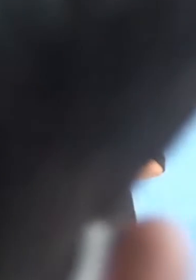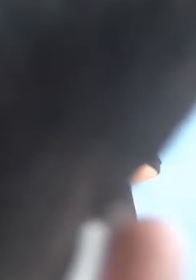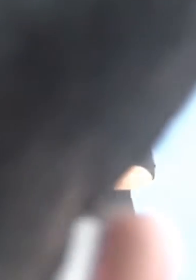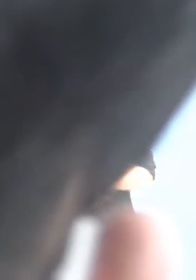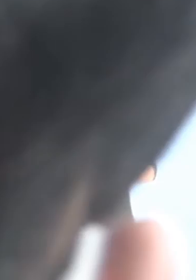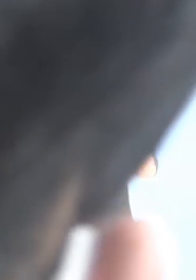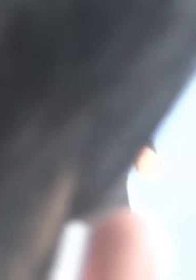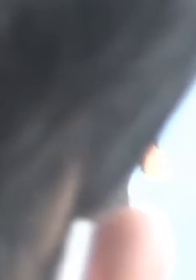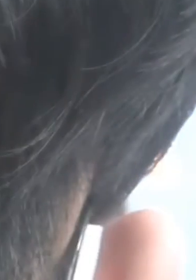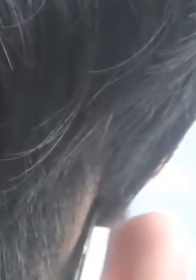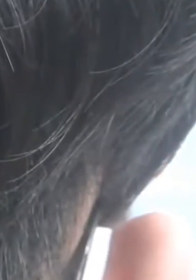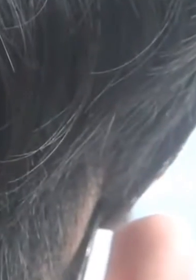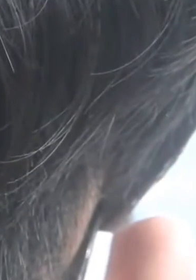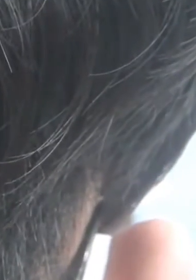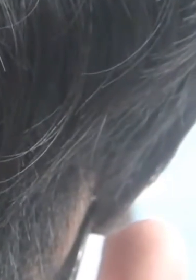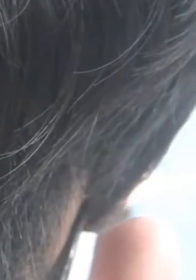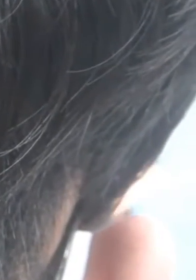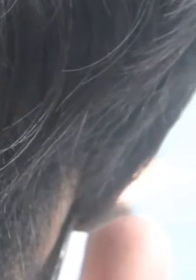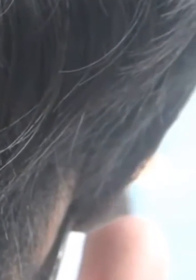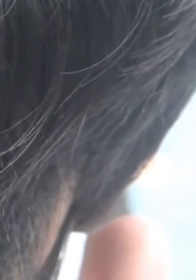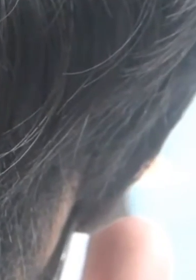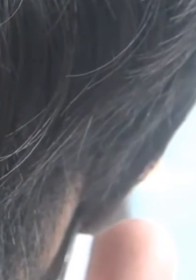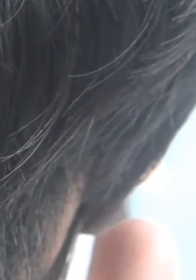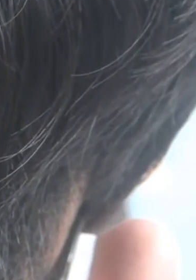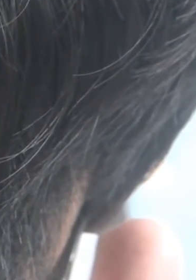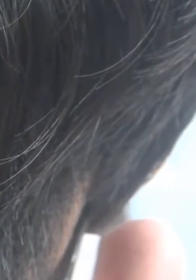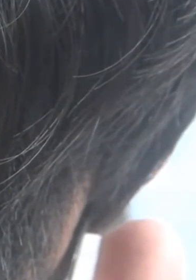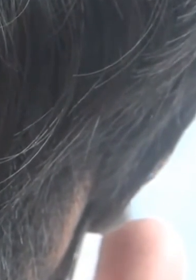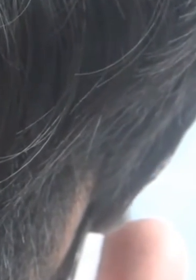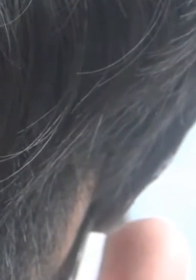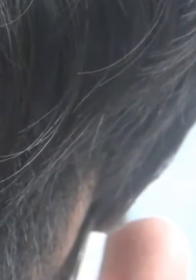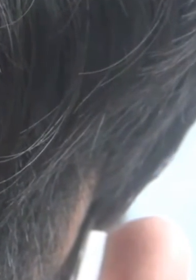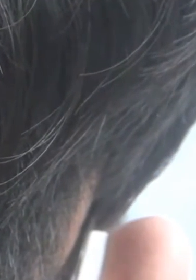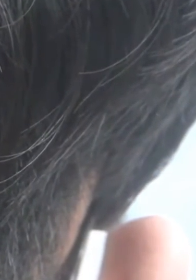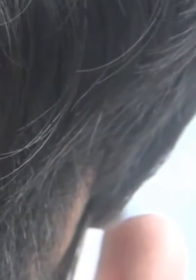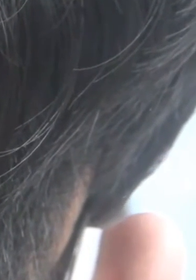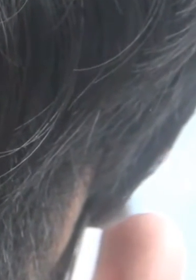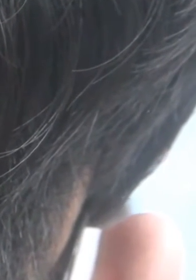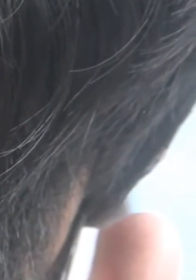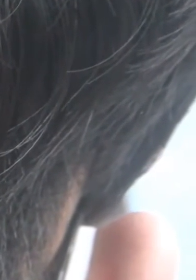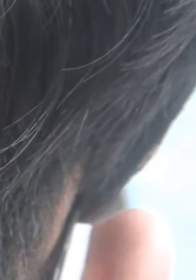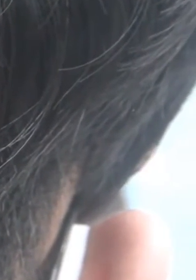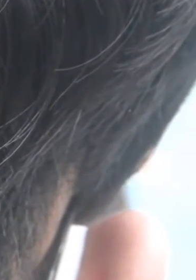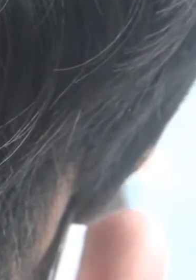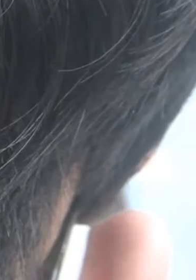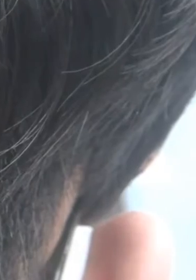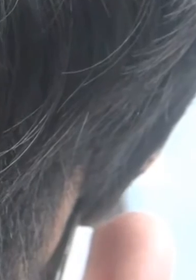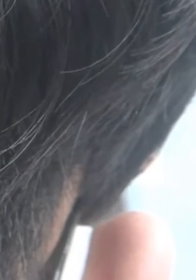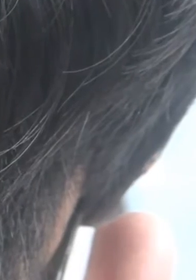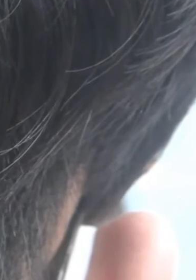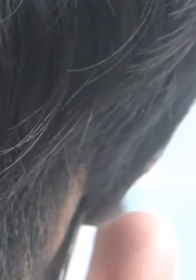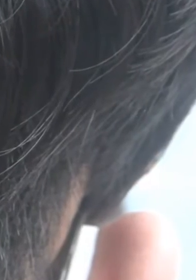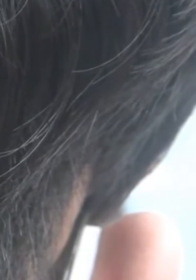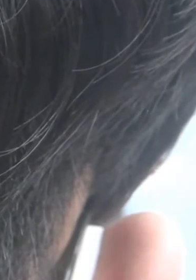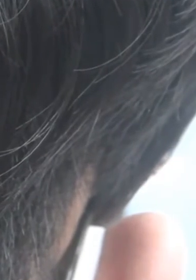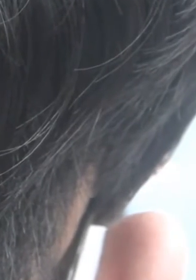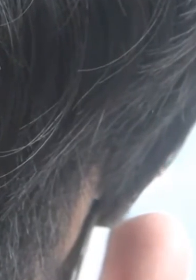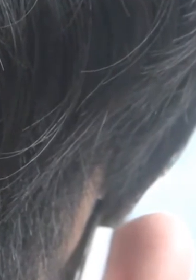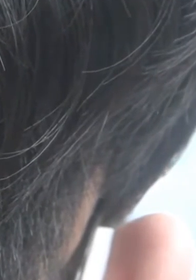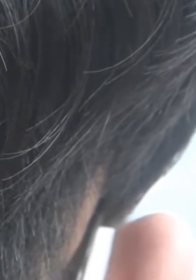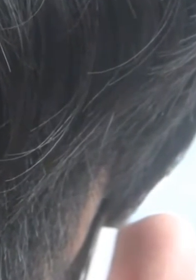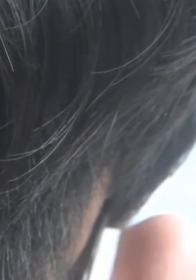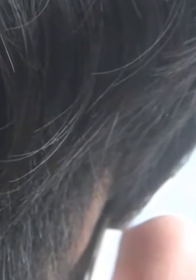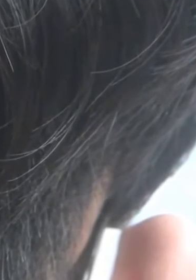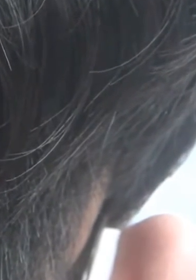응징론과 혐오의 네거티브 캠페인 때문에 미래당론이 설 자리를 잃었습니다. 대선